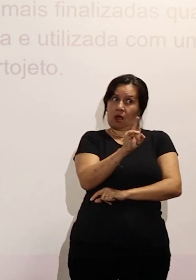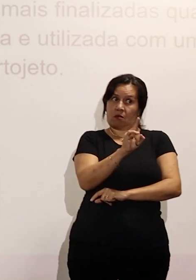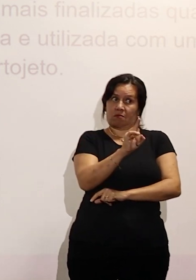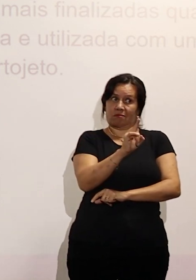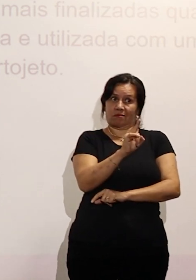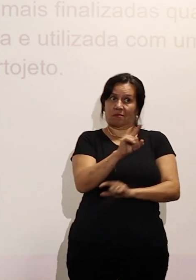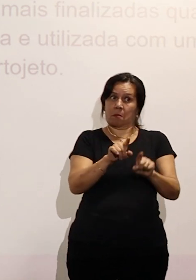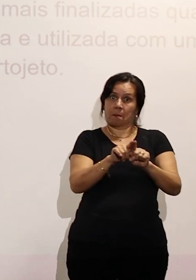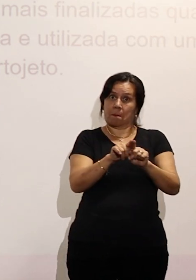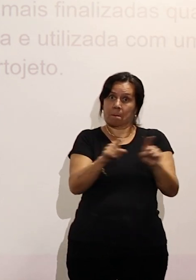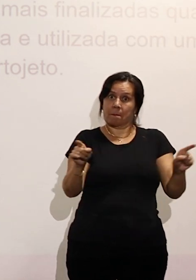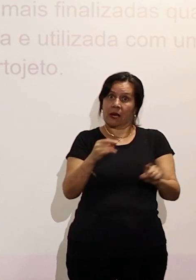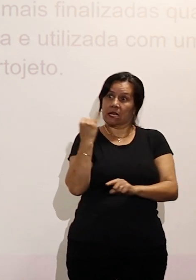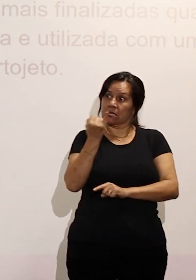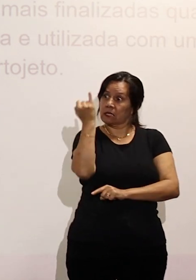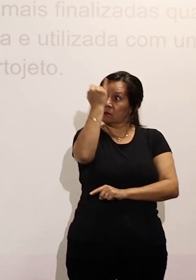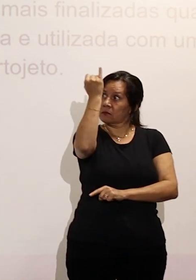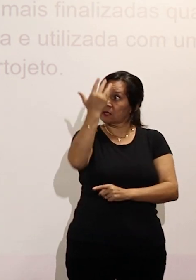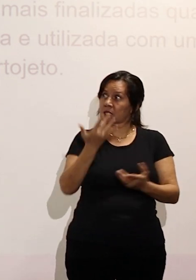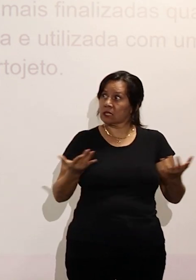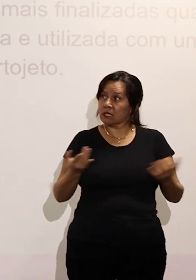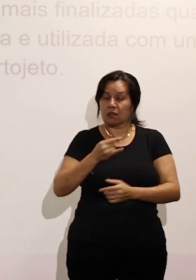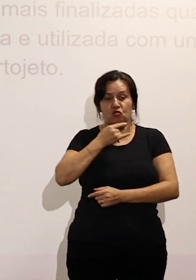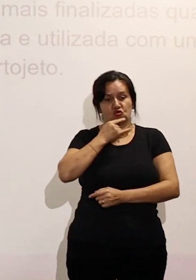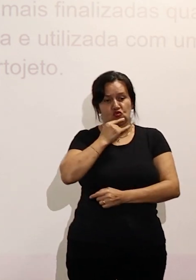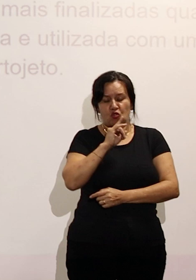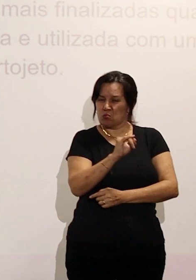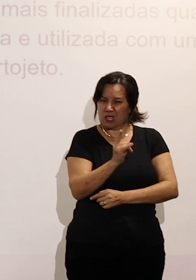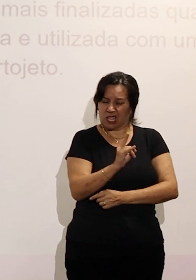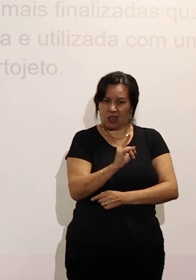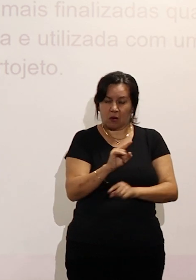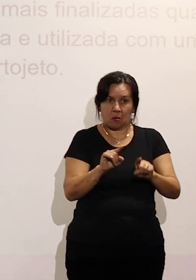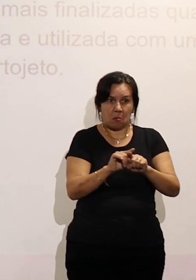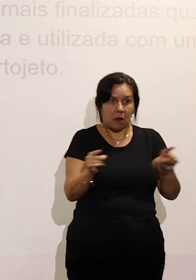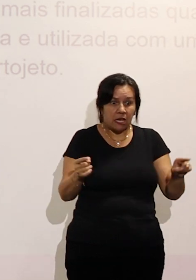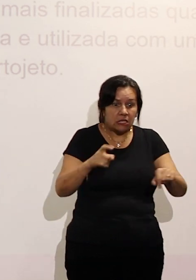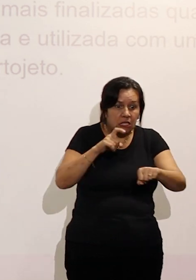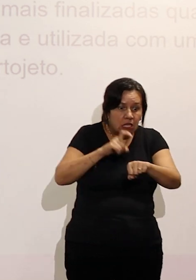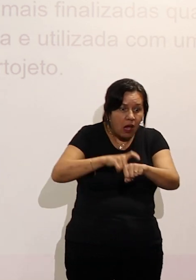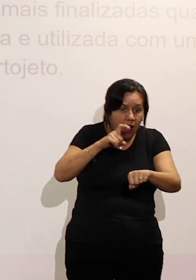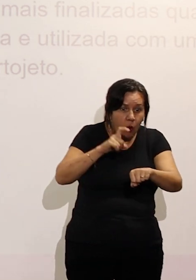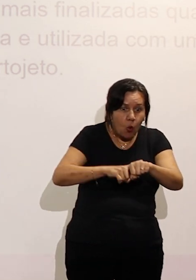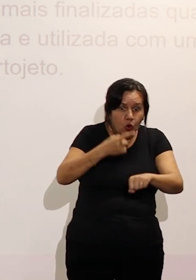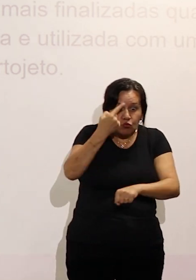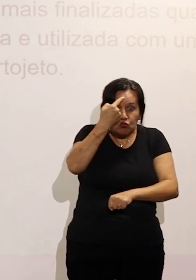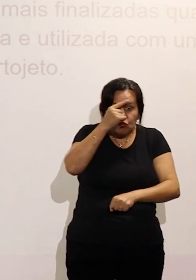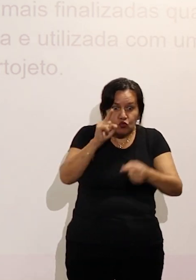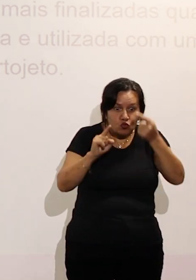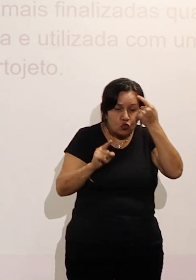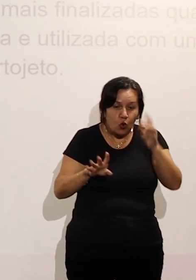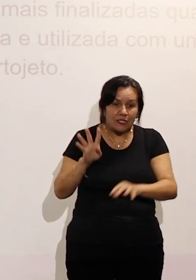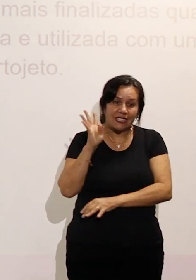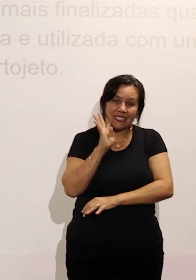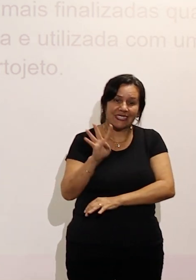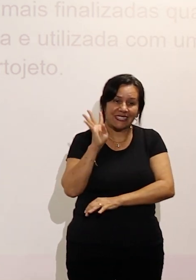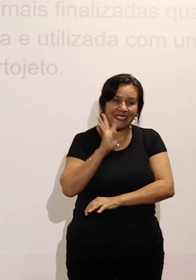mais, principalmente cerveja, chopp, mas na hora que eu vi essa ideia, eu falei, nossa, essa ideia é genial, bora